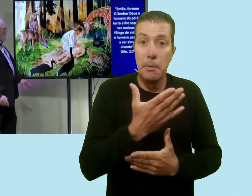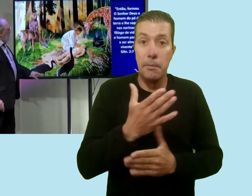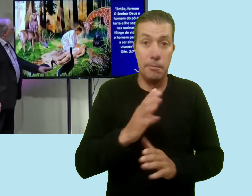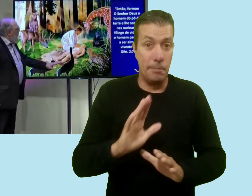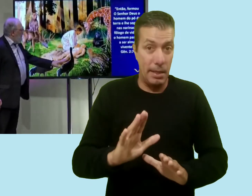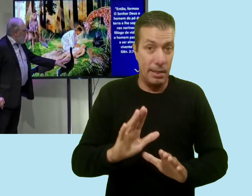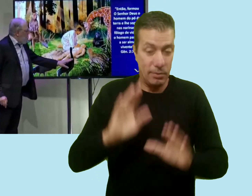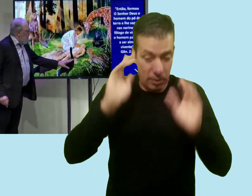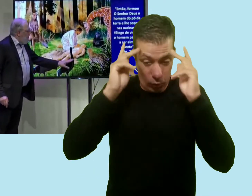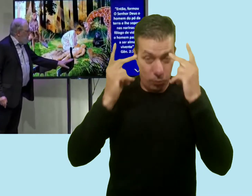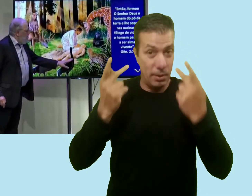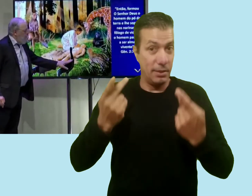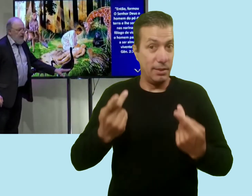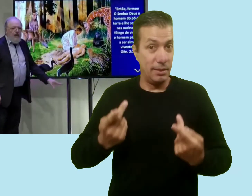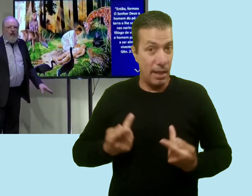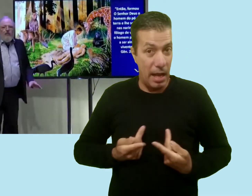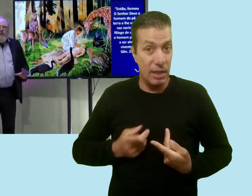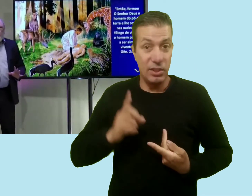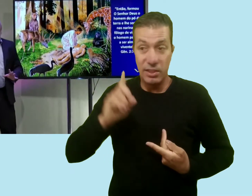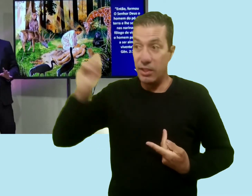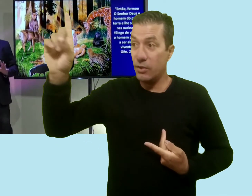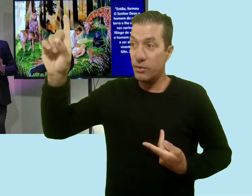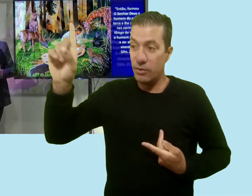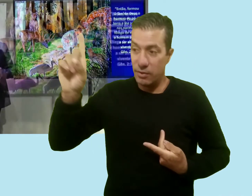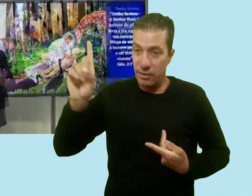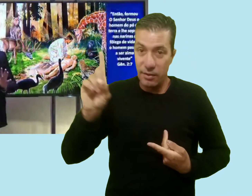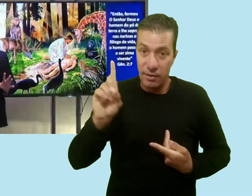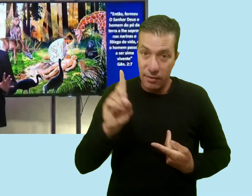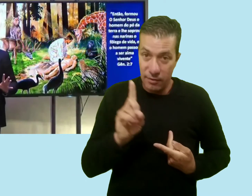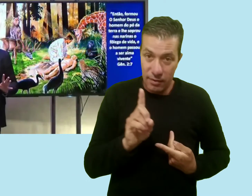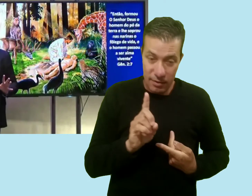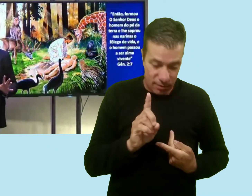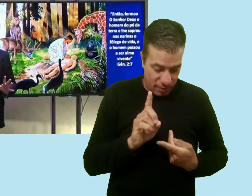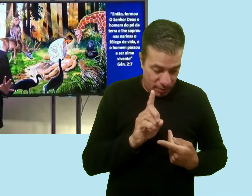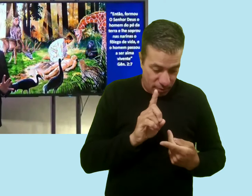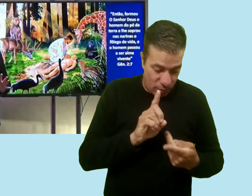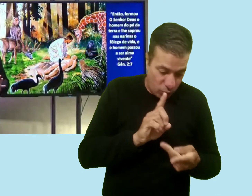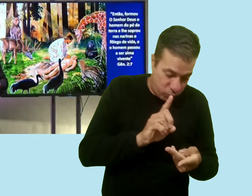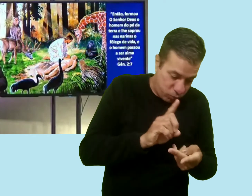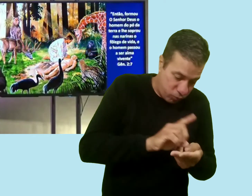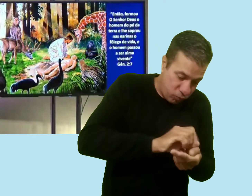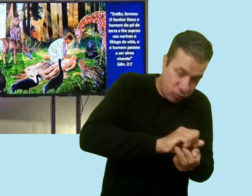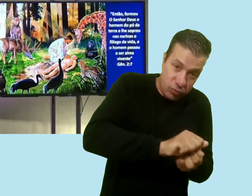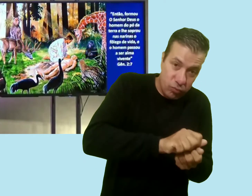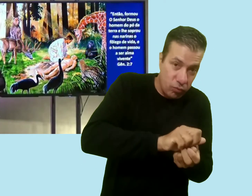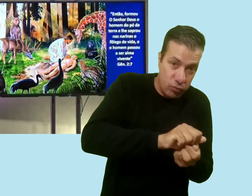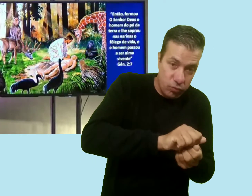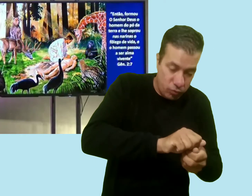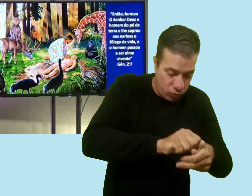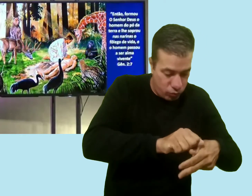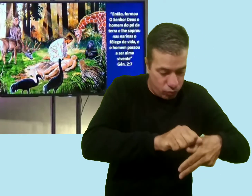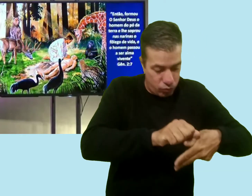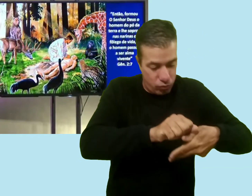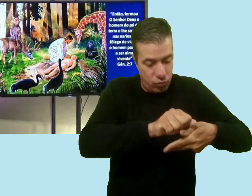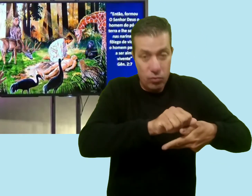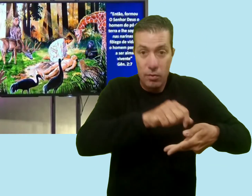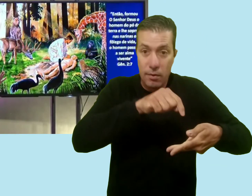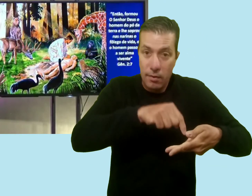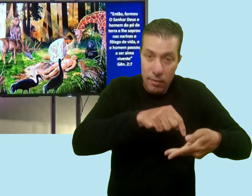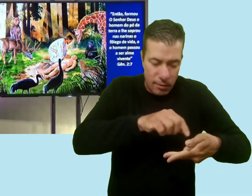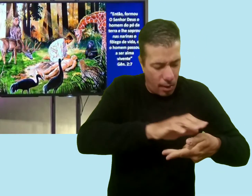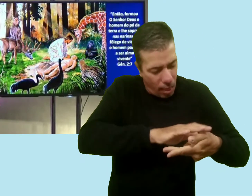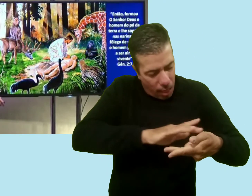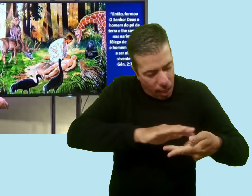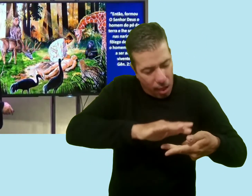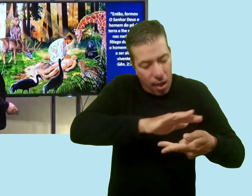menos o ser humano, que ele fez com as mãos dele. Então aqui a gente já começa a perceber um Deus muito